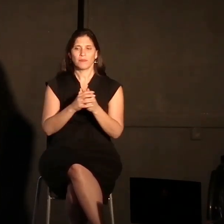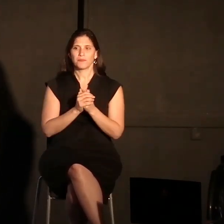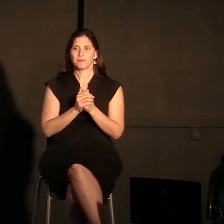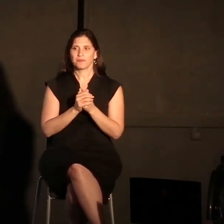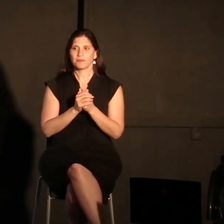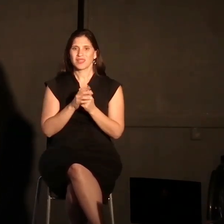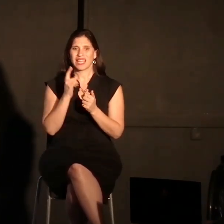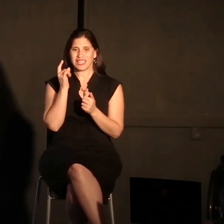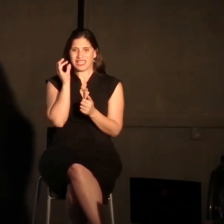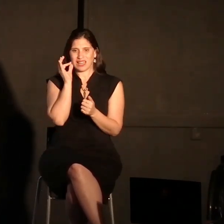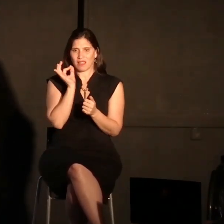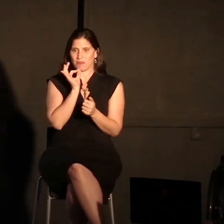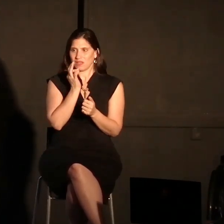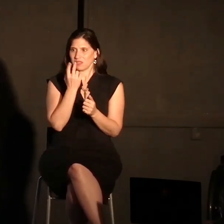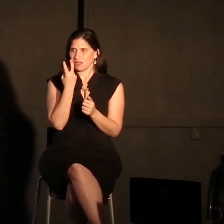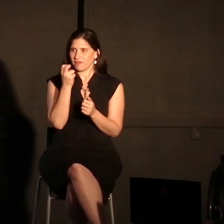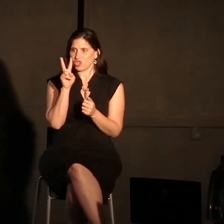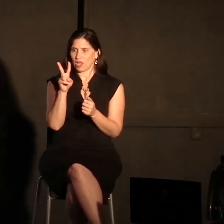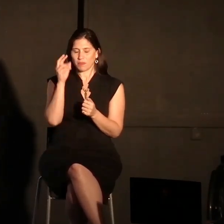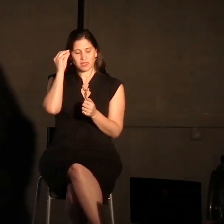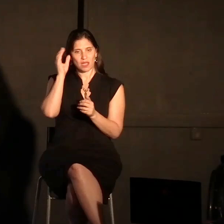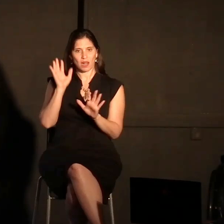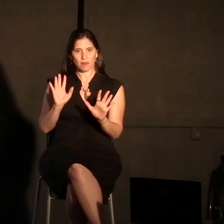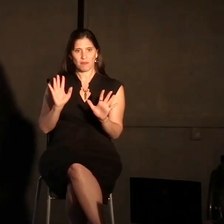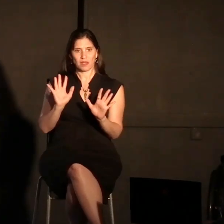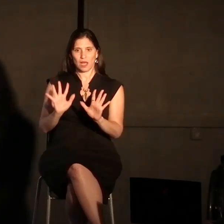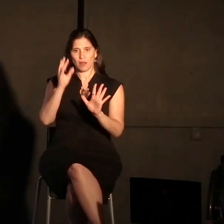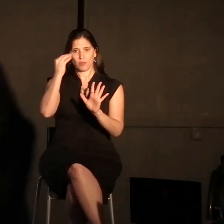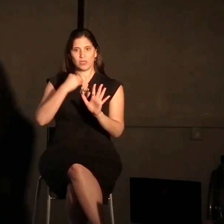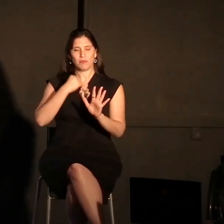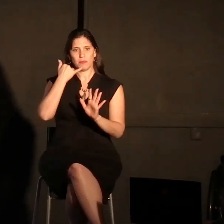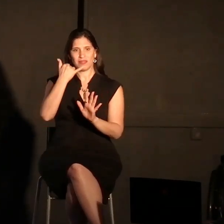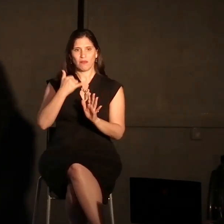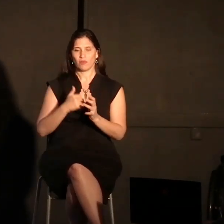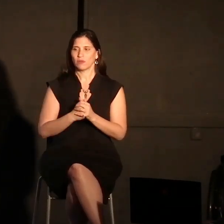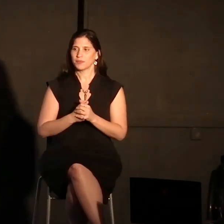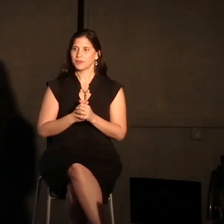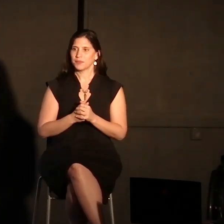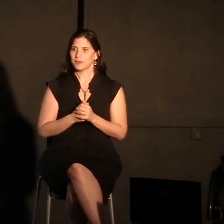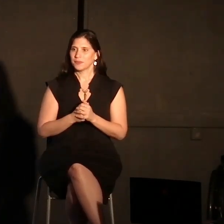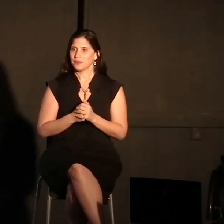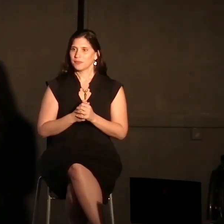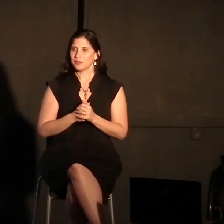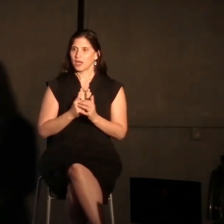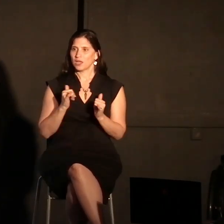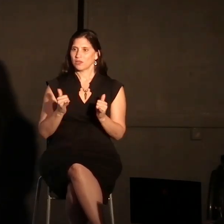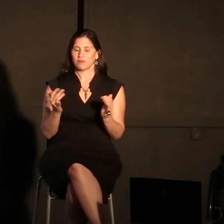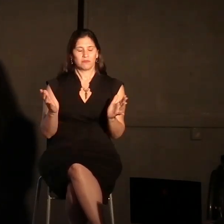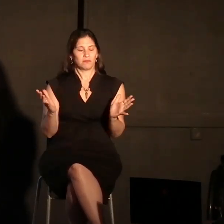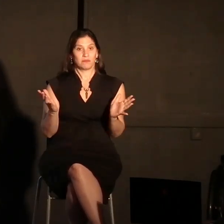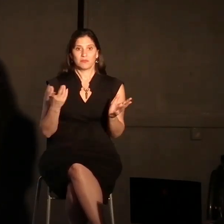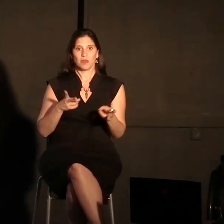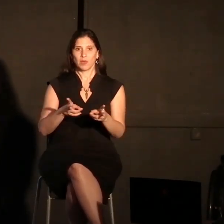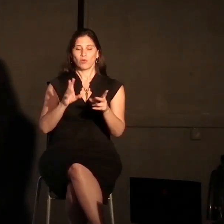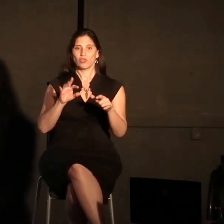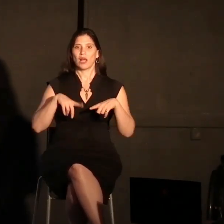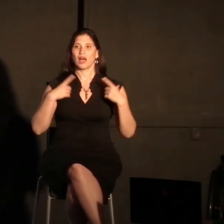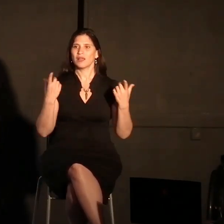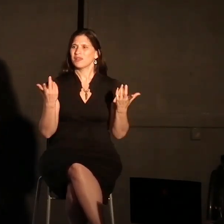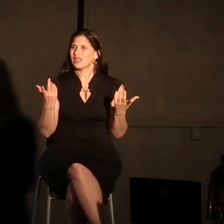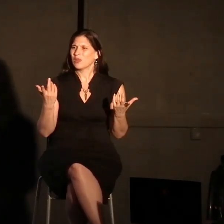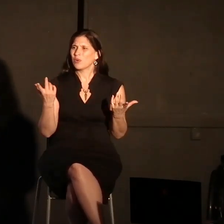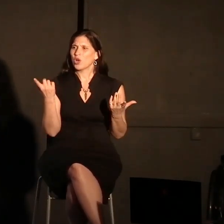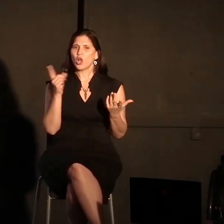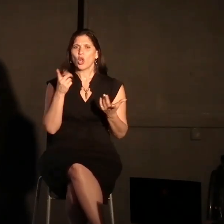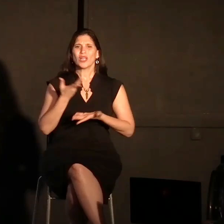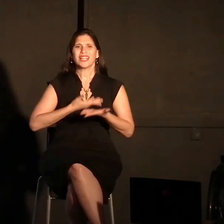אני ילדה בת 22 אני מזכירה לכם ככה מודעים לי בטלפון עכשיו המירוץ של החיים כאילו לא לא